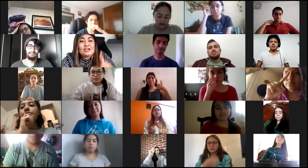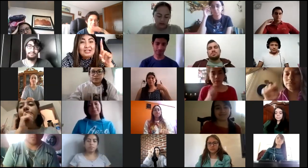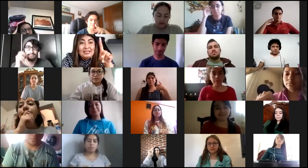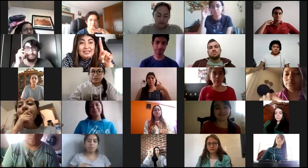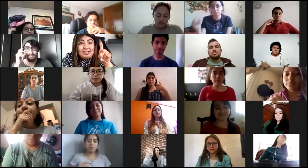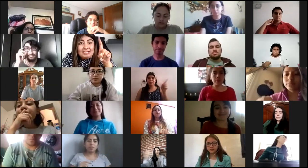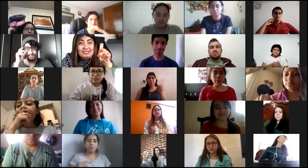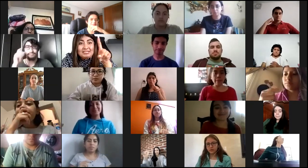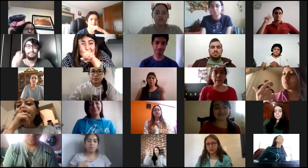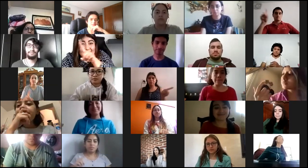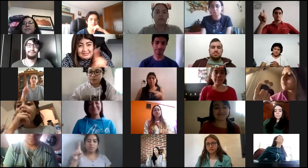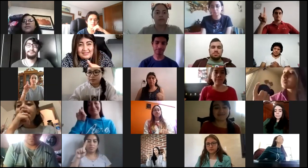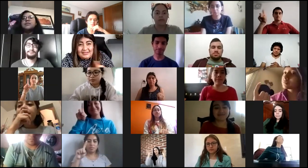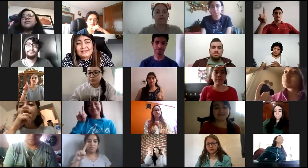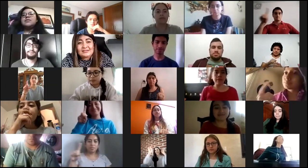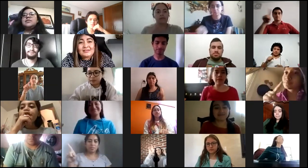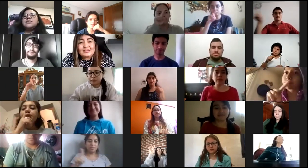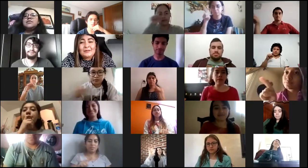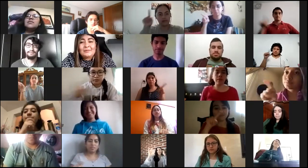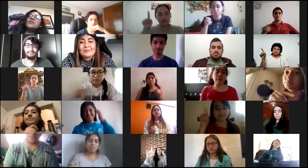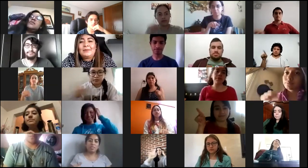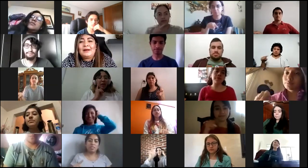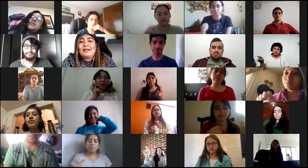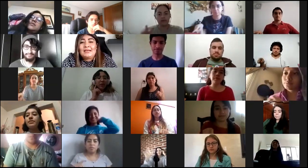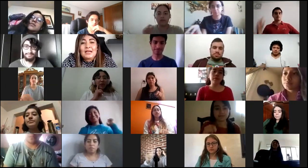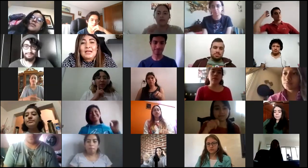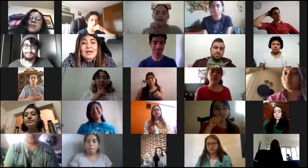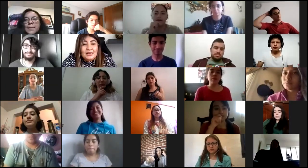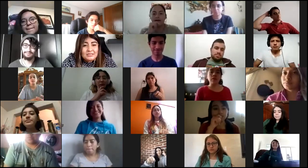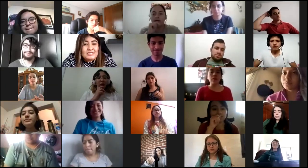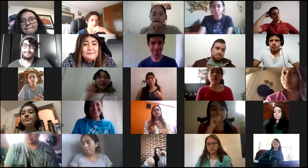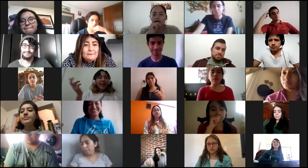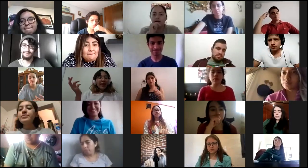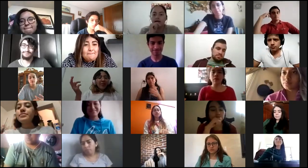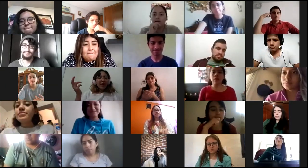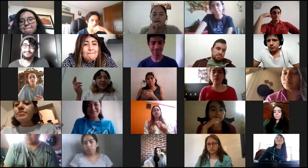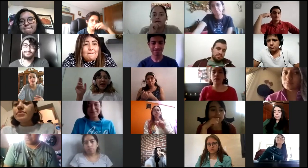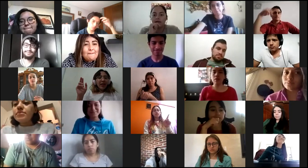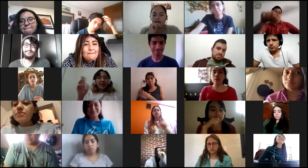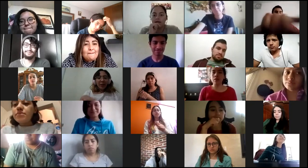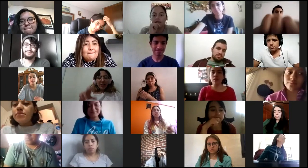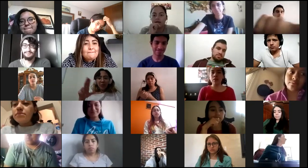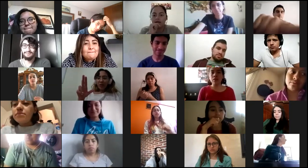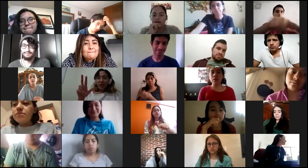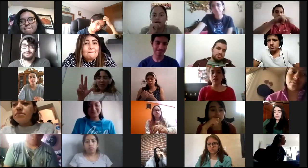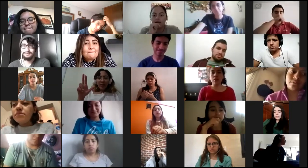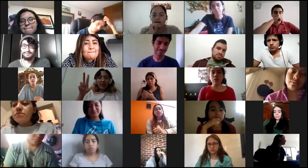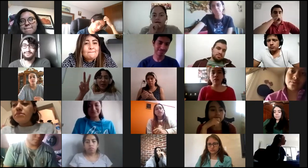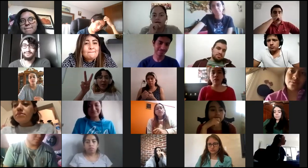dedo índice, Z. Yo tengo una duda, perdón. ¿Sí? ¿Cuál es la diferencia? Al principio creo que hay una que es igual como de